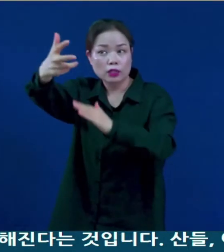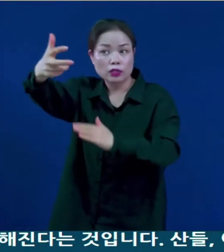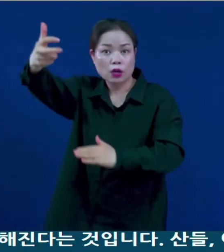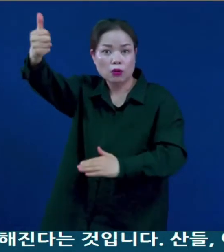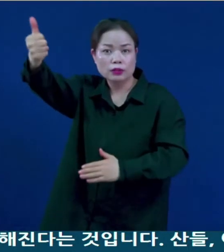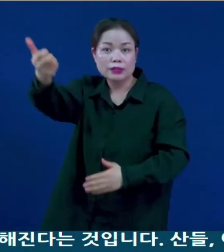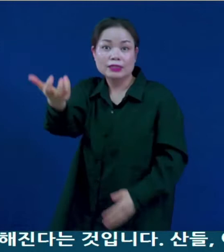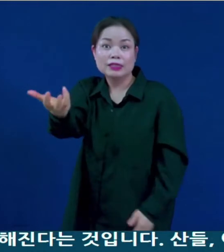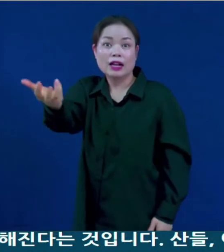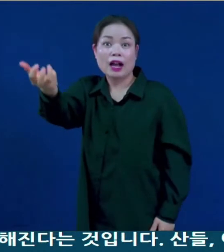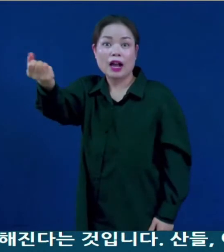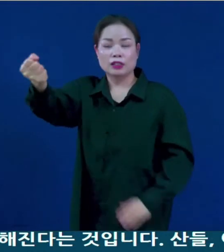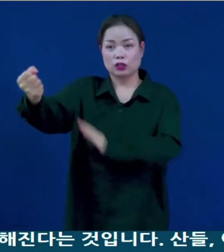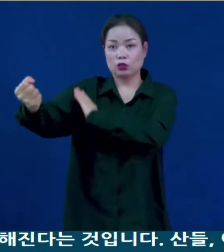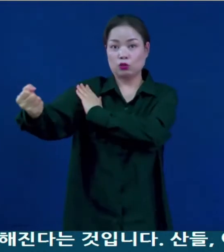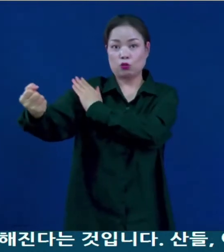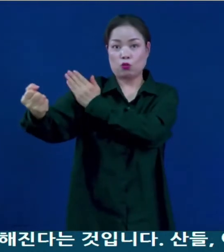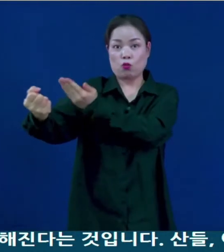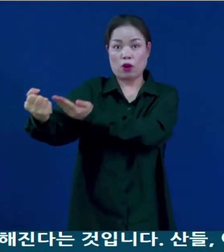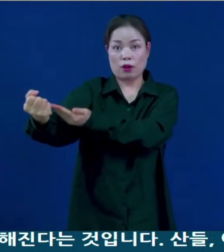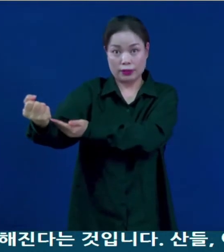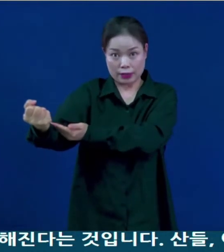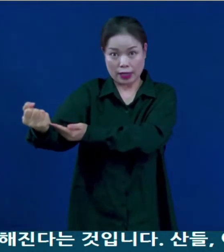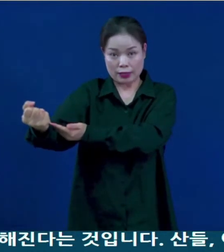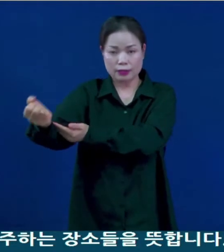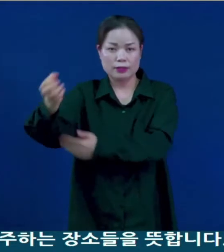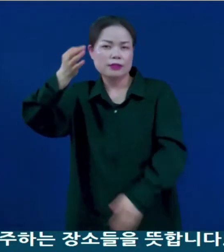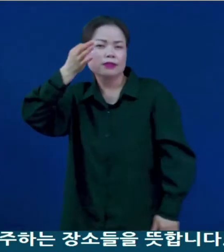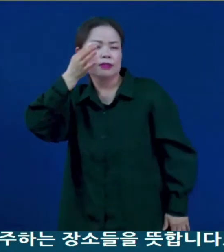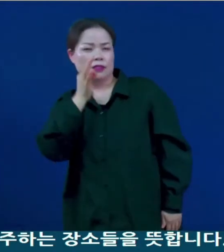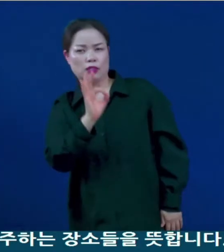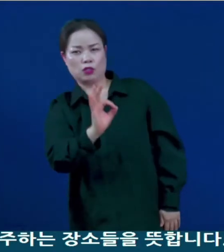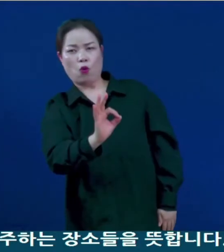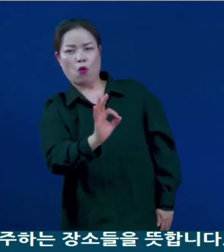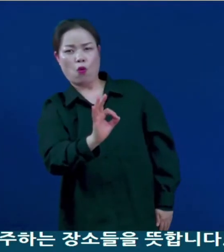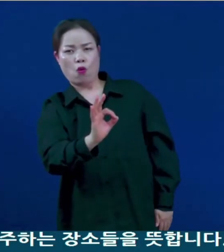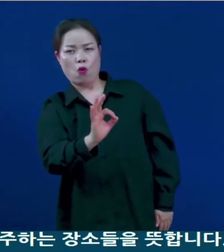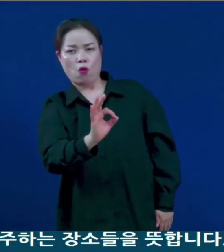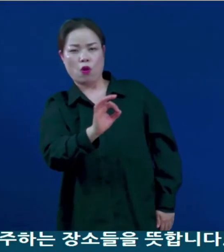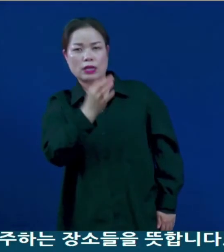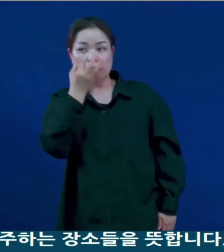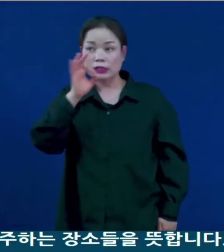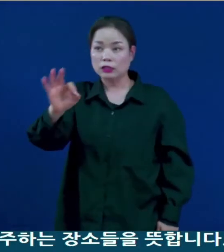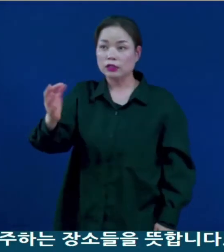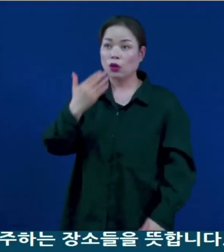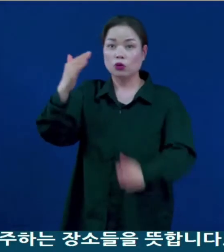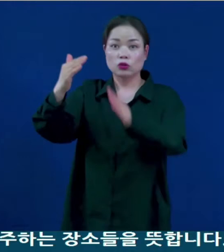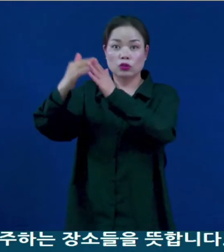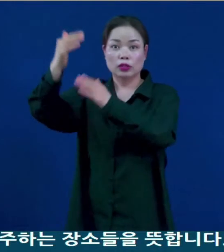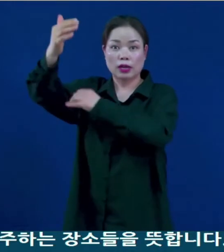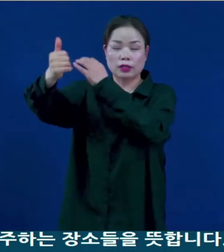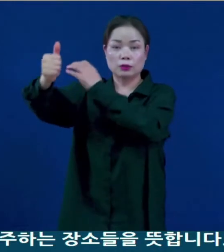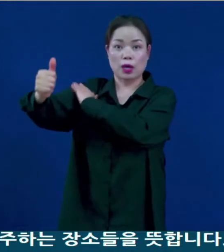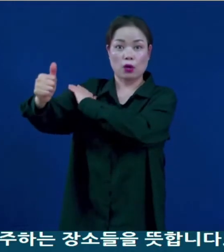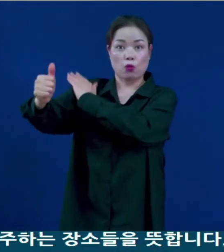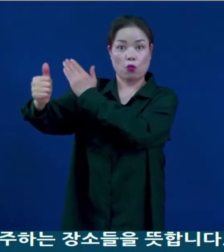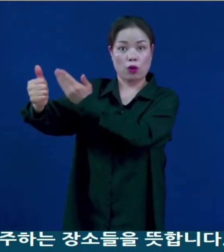여호와께서 가지시는 권세를 인정할 만큼 그 성전에 계신 여호와의